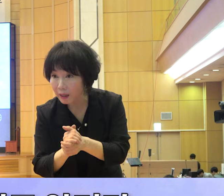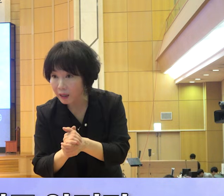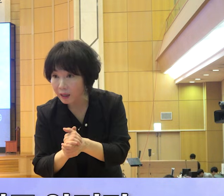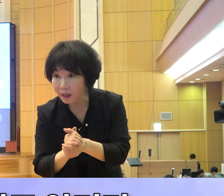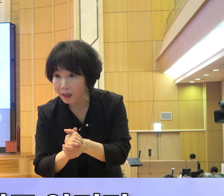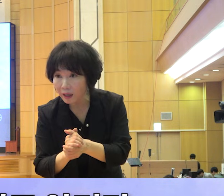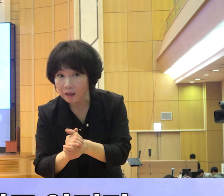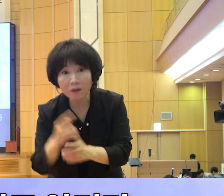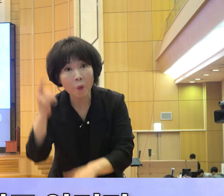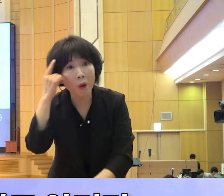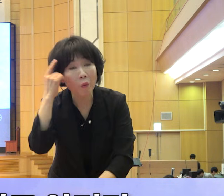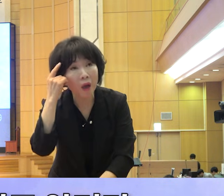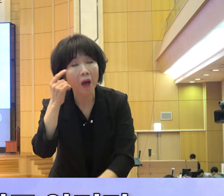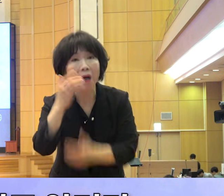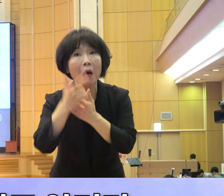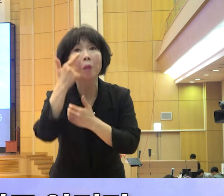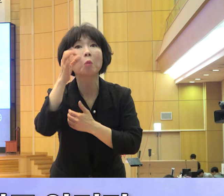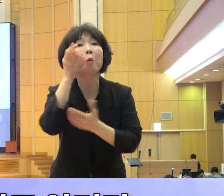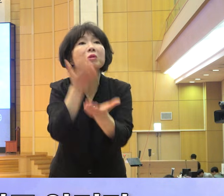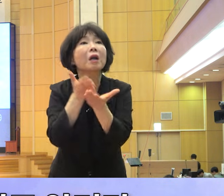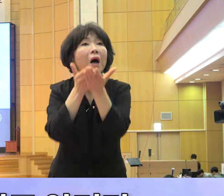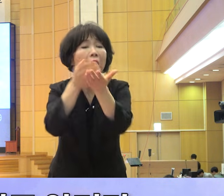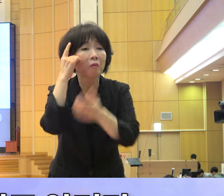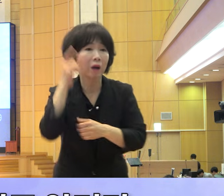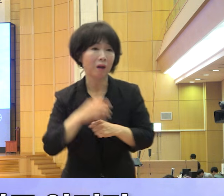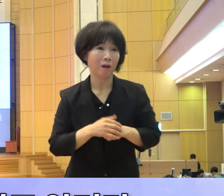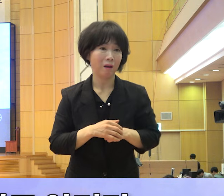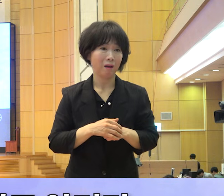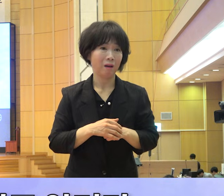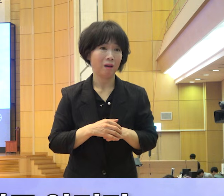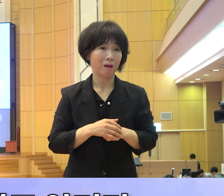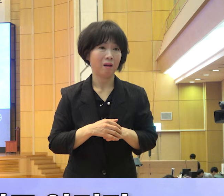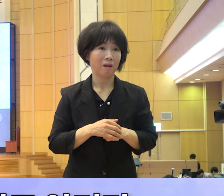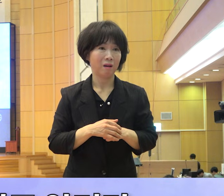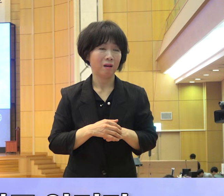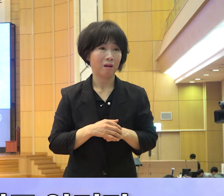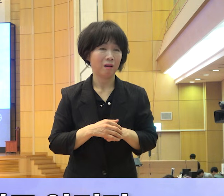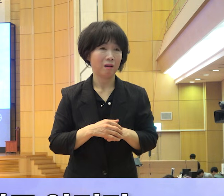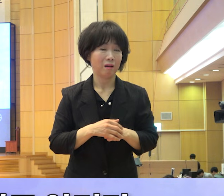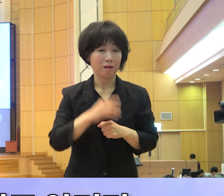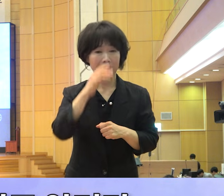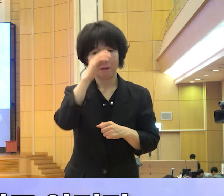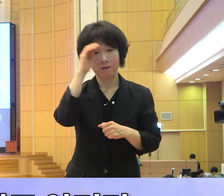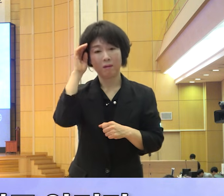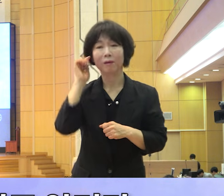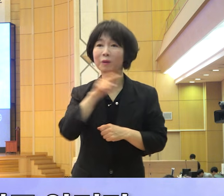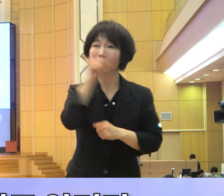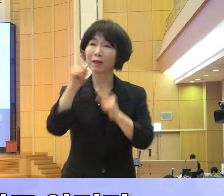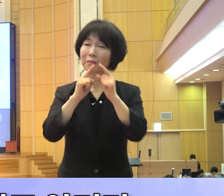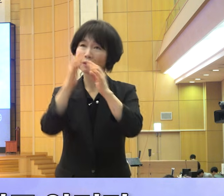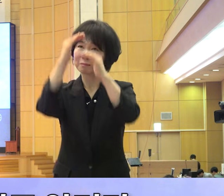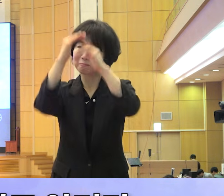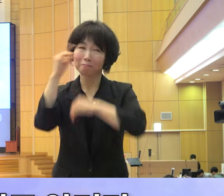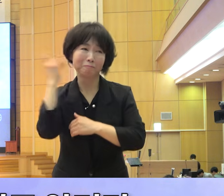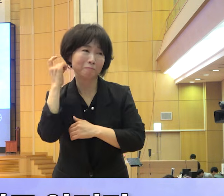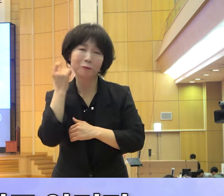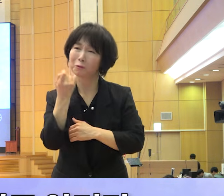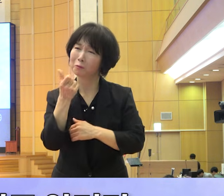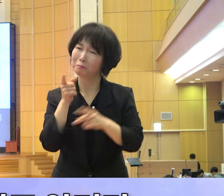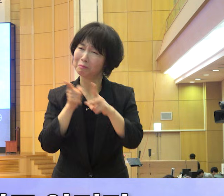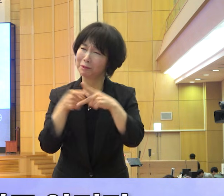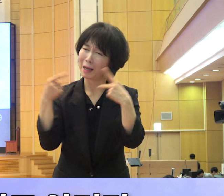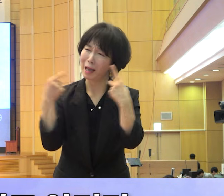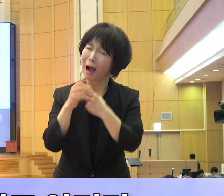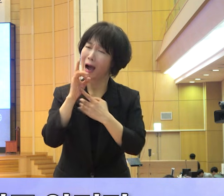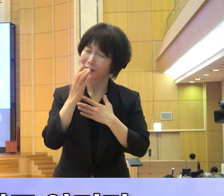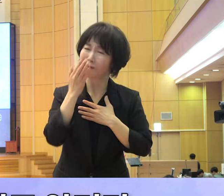아버지를 보여달라고 하느냐. 아마 오늘 이 시간도 여러분 말씀 들으면서 이해가 안 가는 분들은 안 갈 거예요.